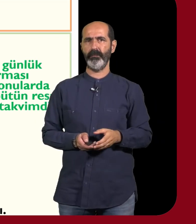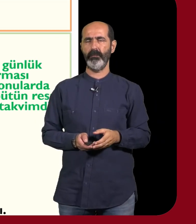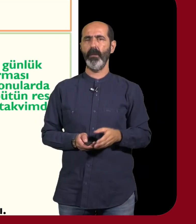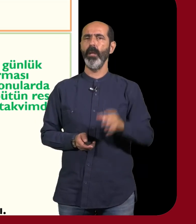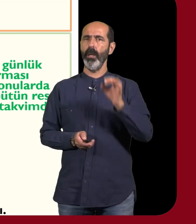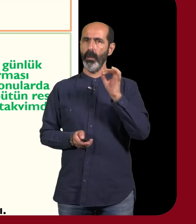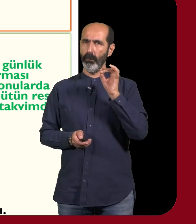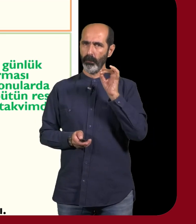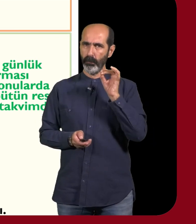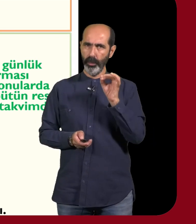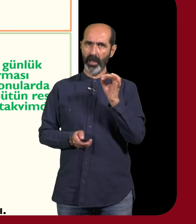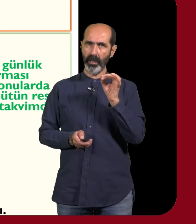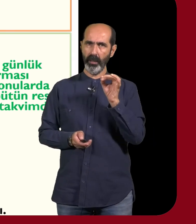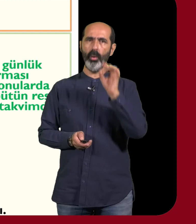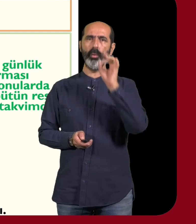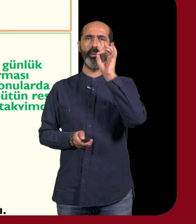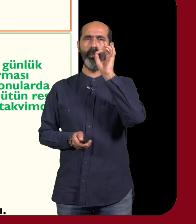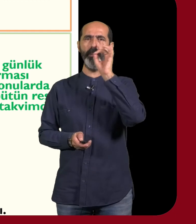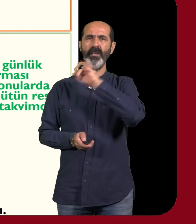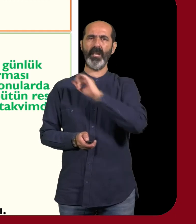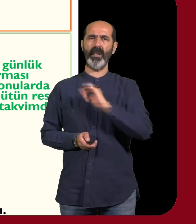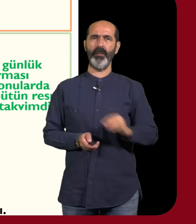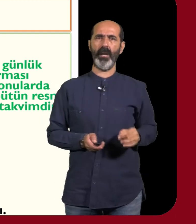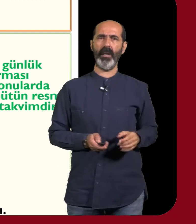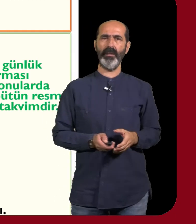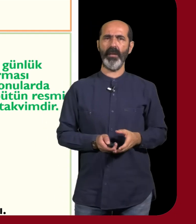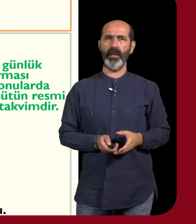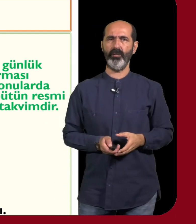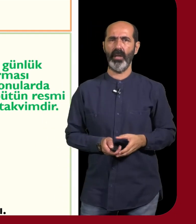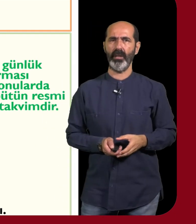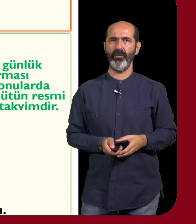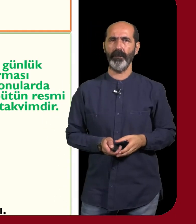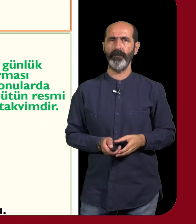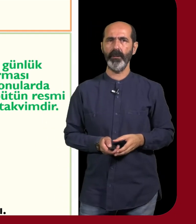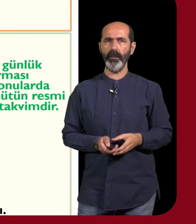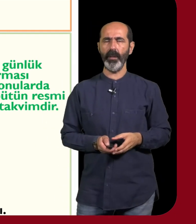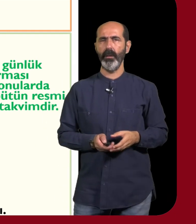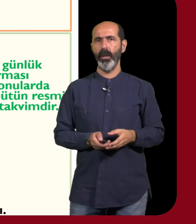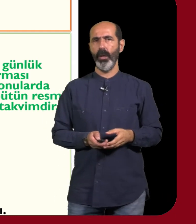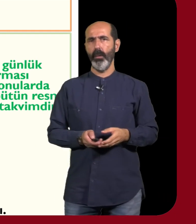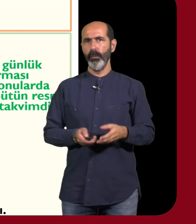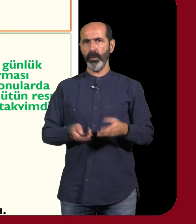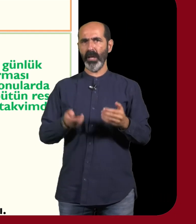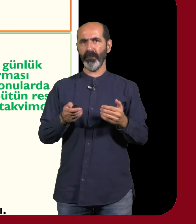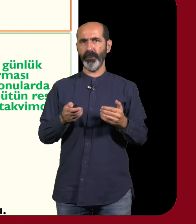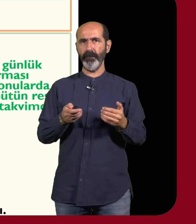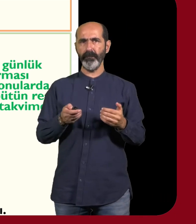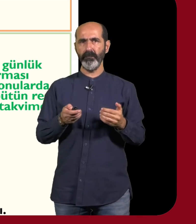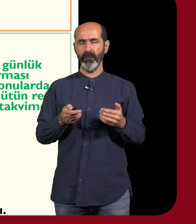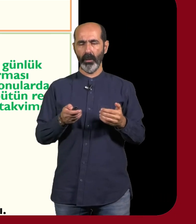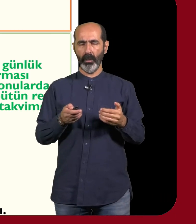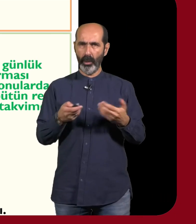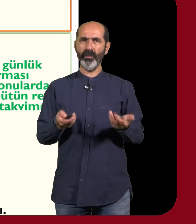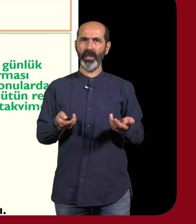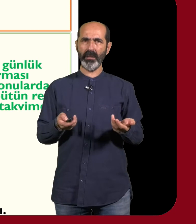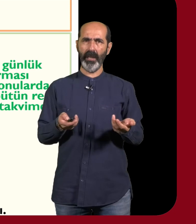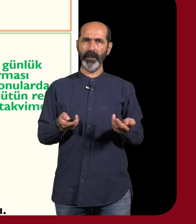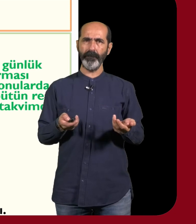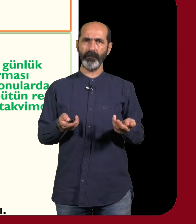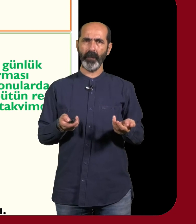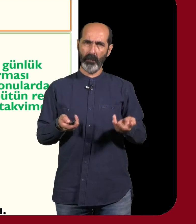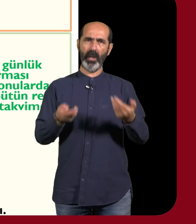getirmiştir buna o Rumi takvim adını vermiştir arkadaşlar tabii bu takvim